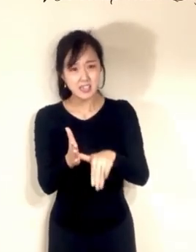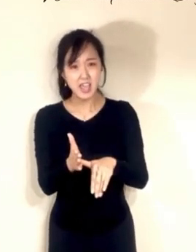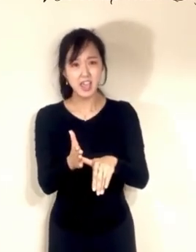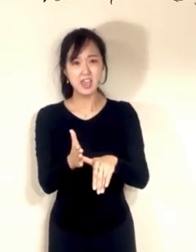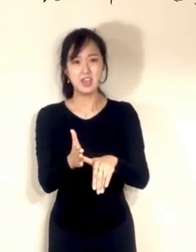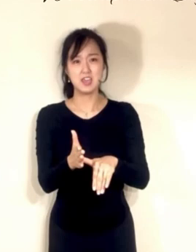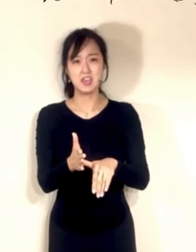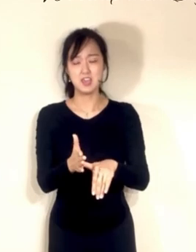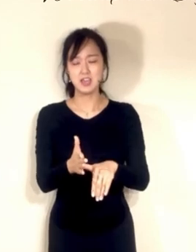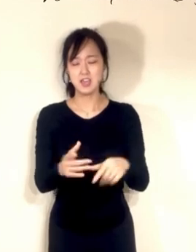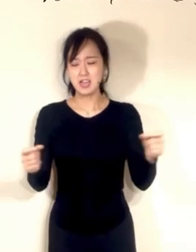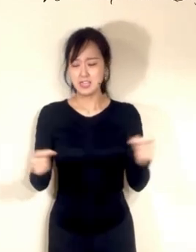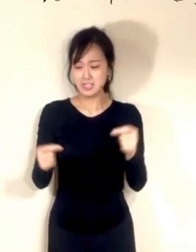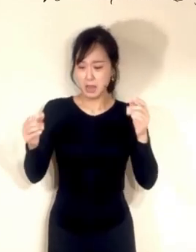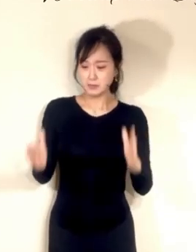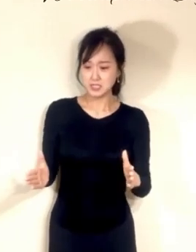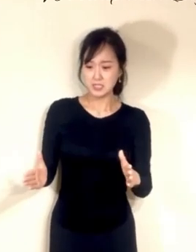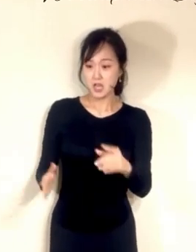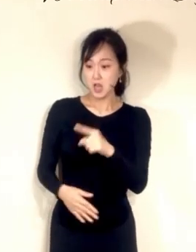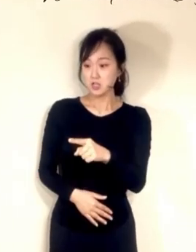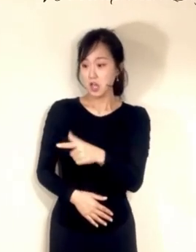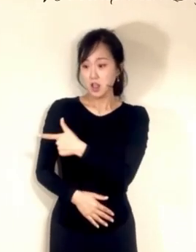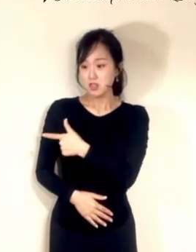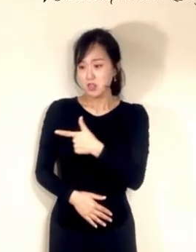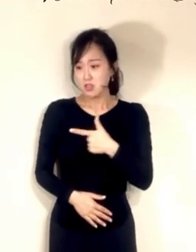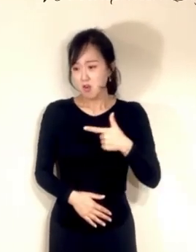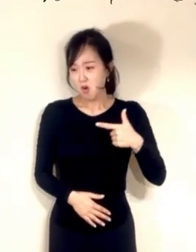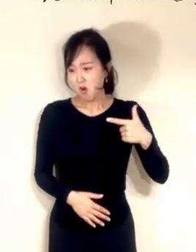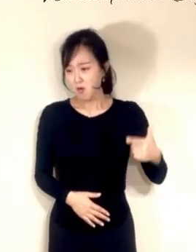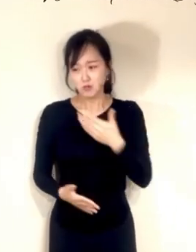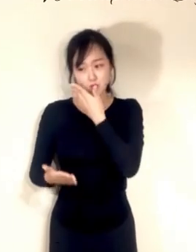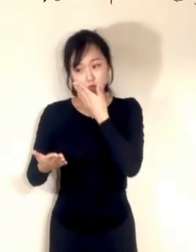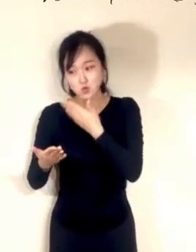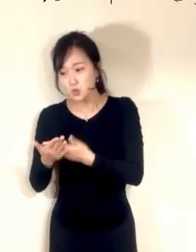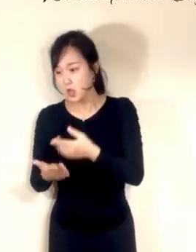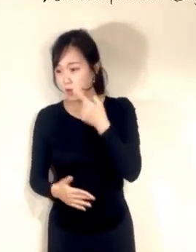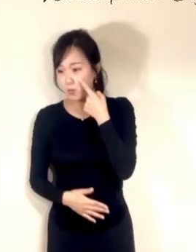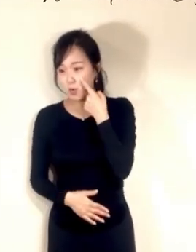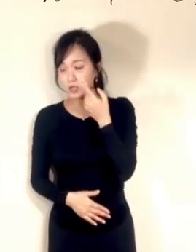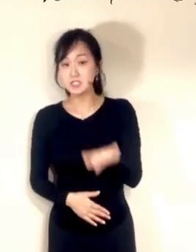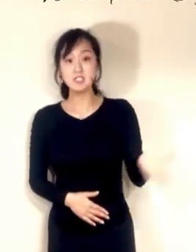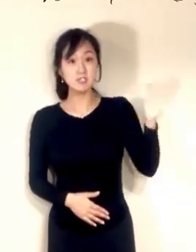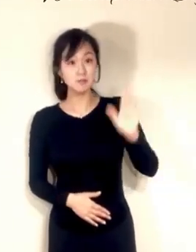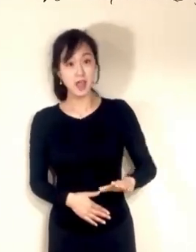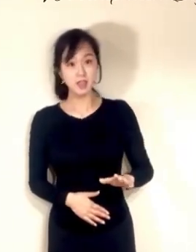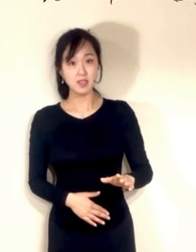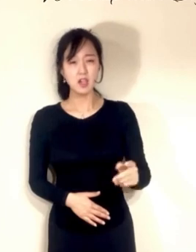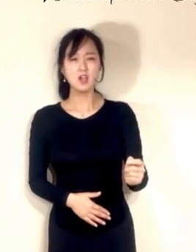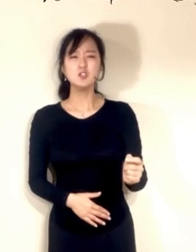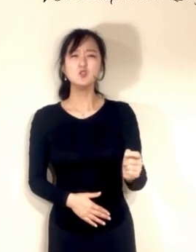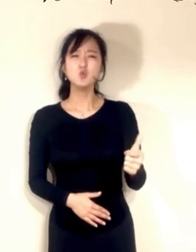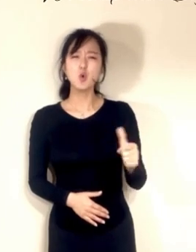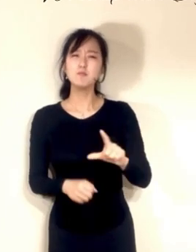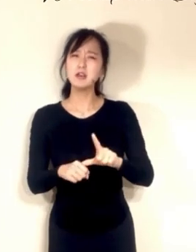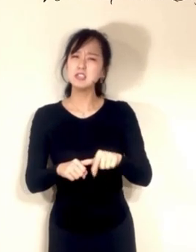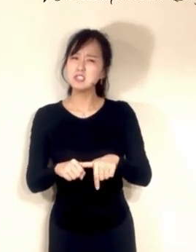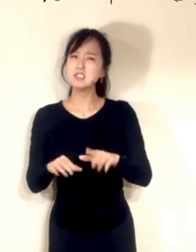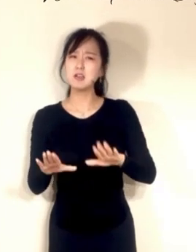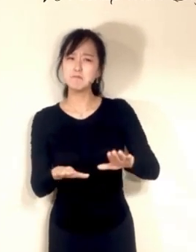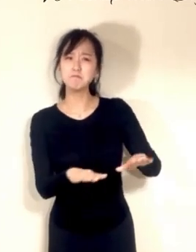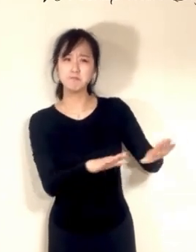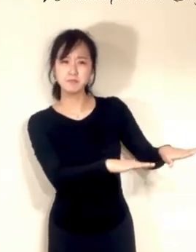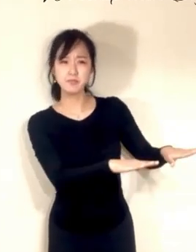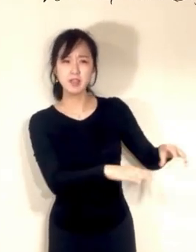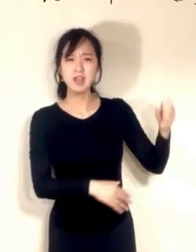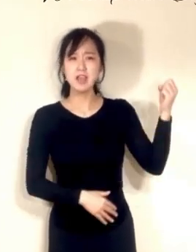잠시 동안은 그게 너무나 크게 보이고 가장 중요한 일 같아 보이지만, 조금만 시간이